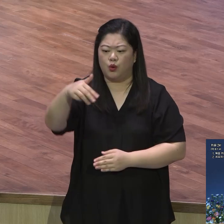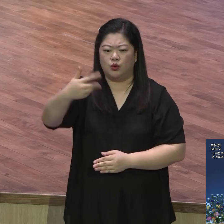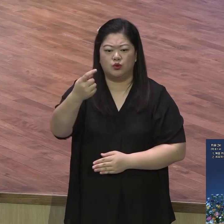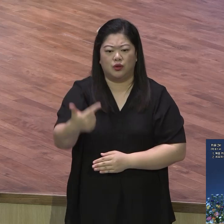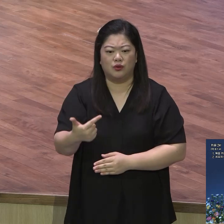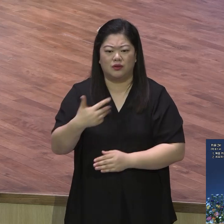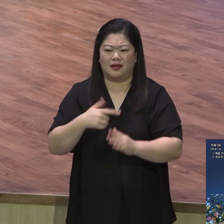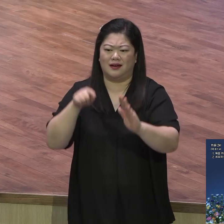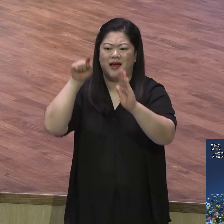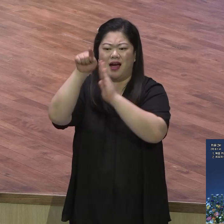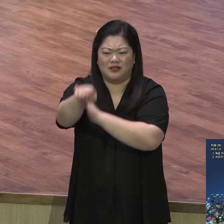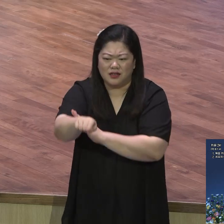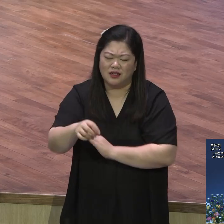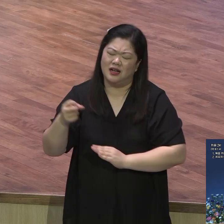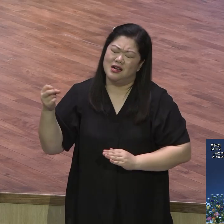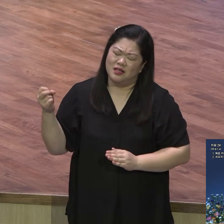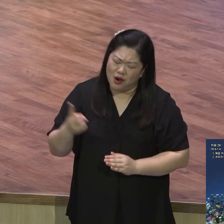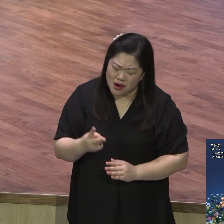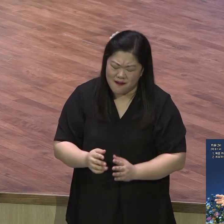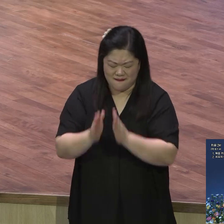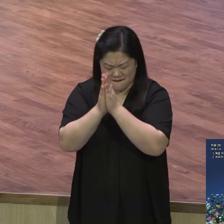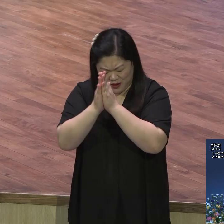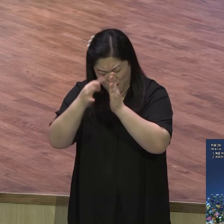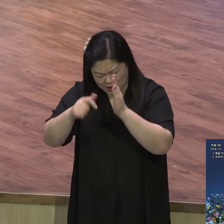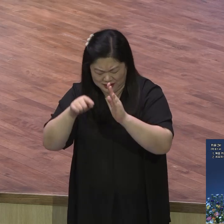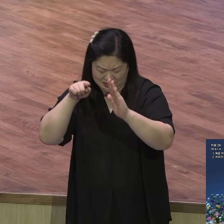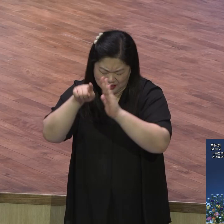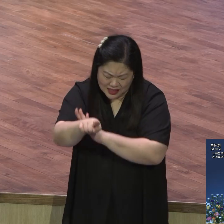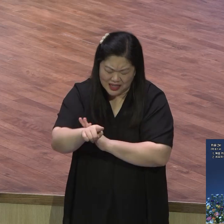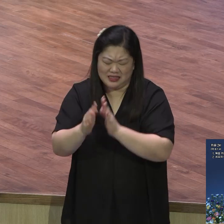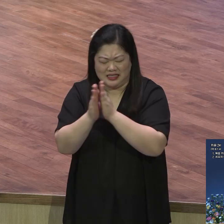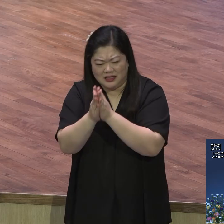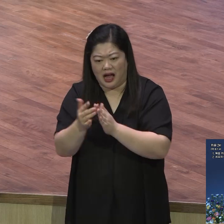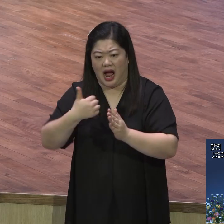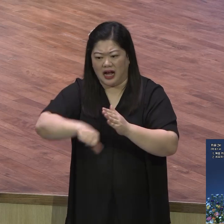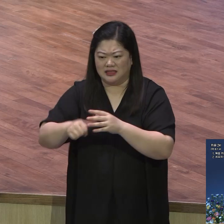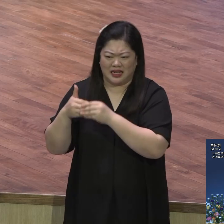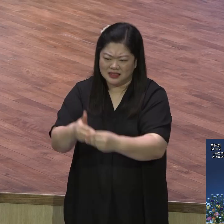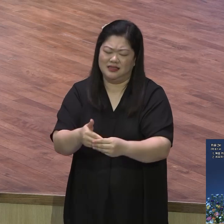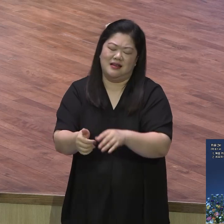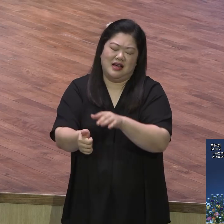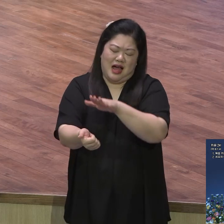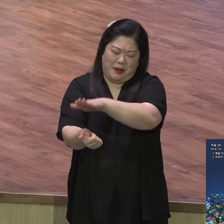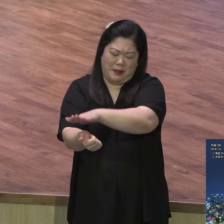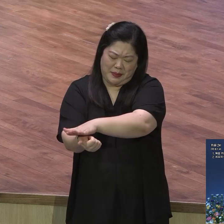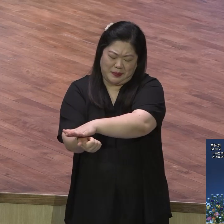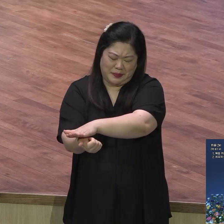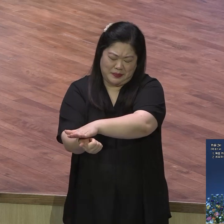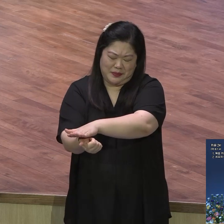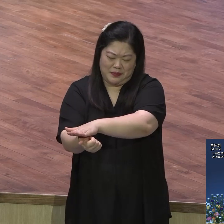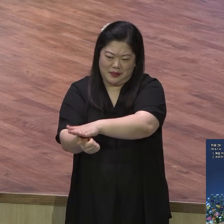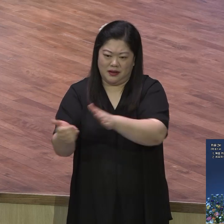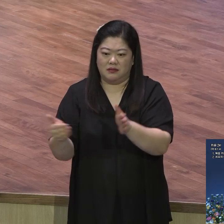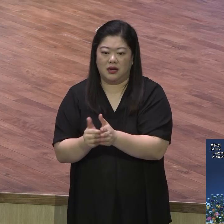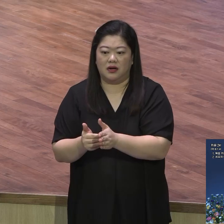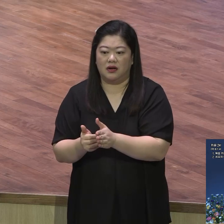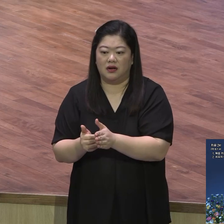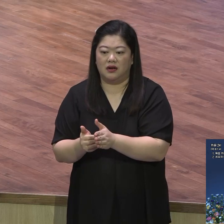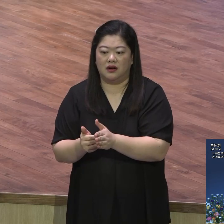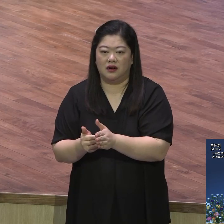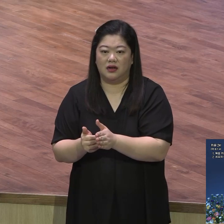따라다니 세금정에서 포천으로 포천에 어마어마하게 크게 지어가지고 그 가운데 그분은 막 그냥 막 직접 안수하면서 막 걸지어